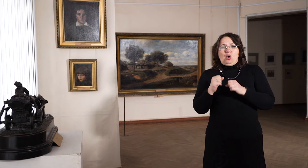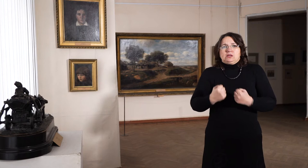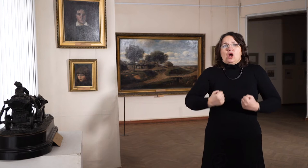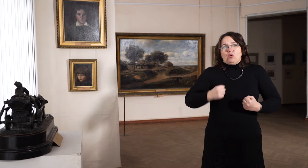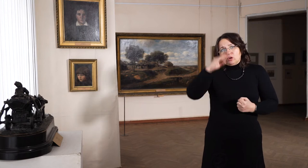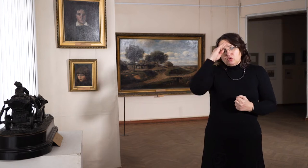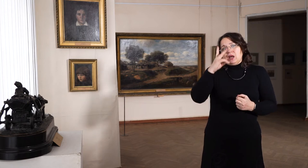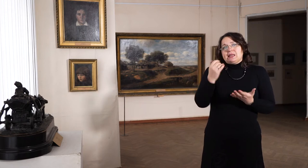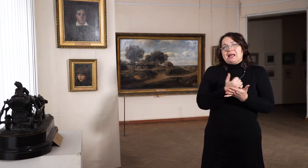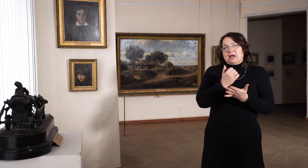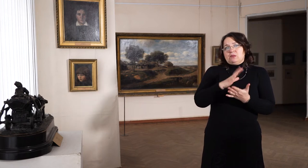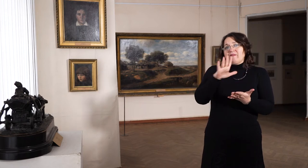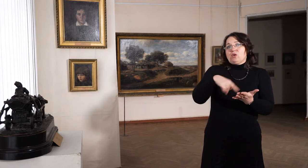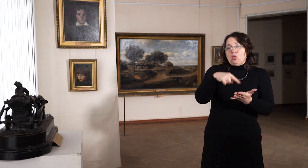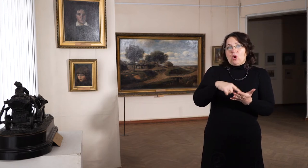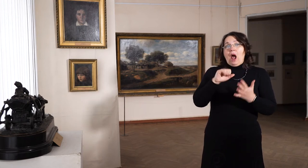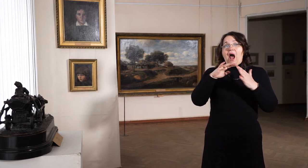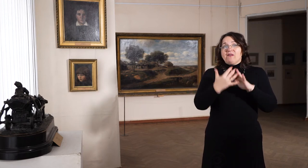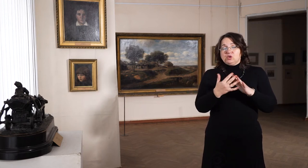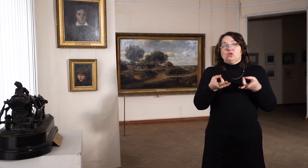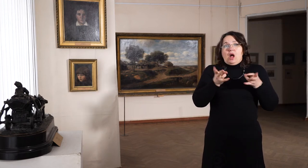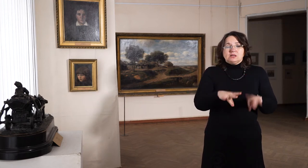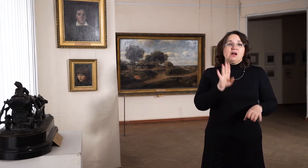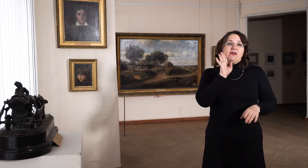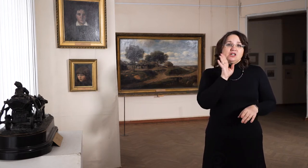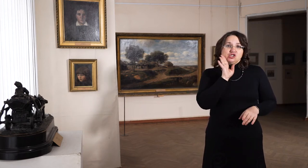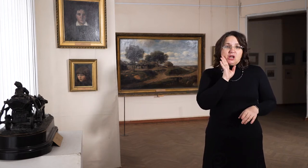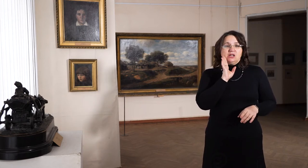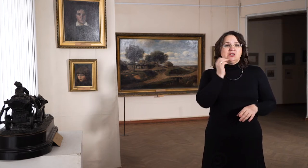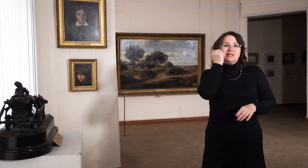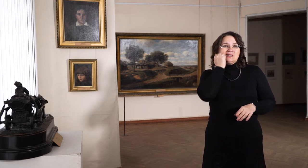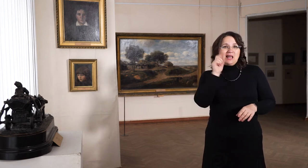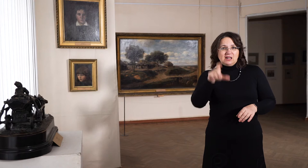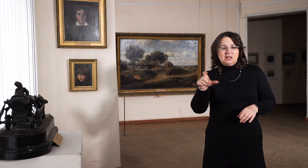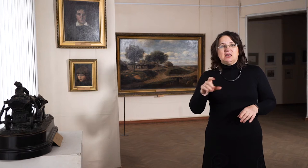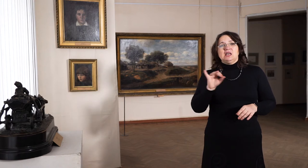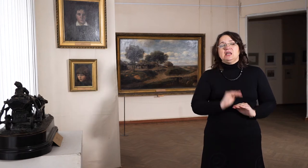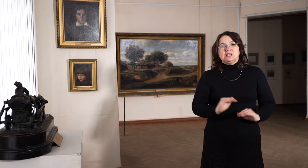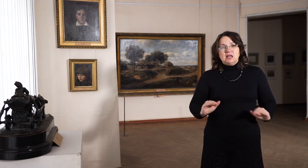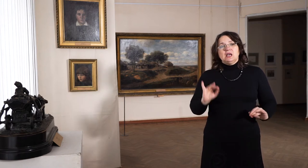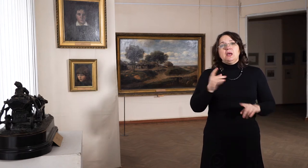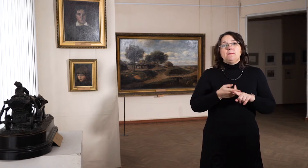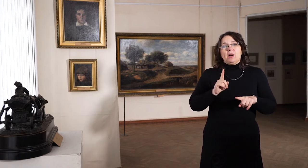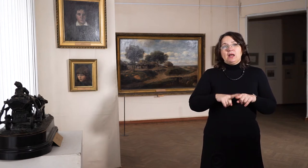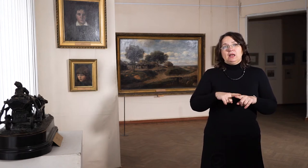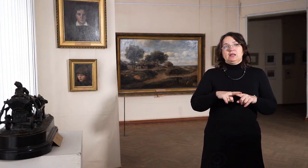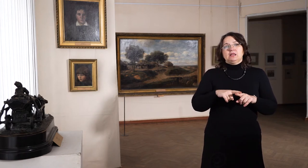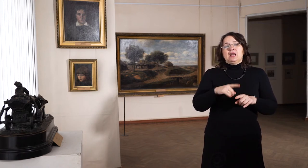на заработки в город. А в селах оставались женщины, старики и дети. И поэтому патина нищеты,